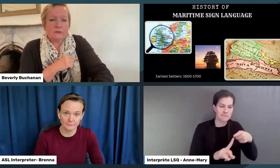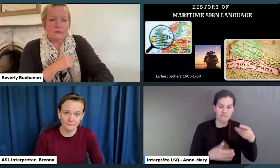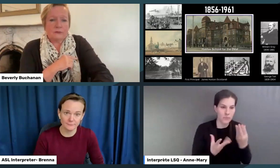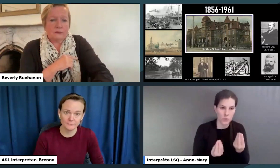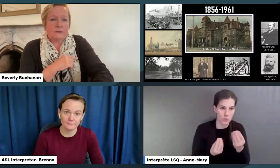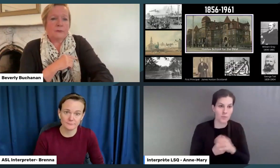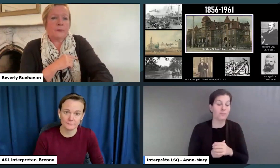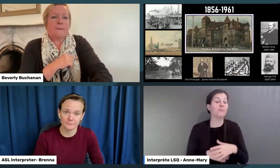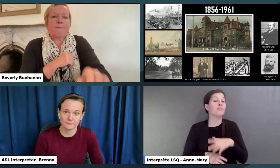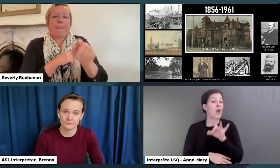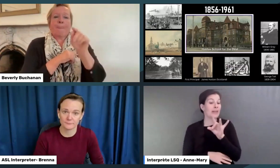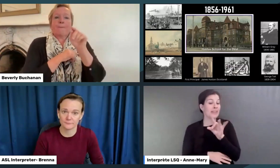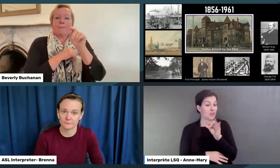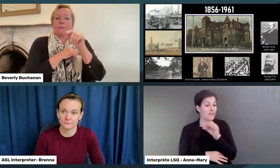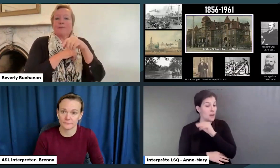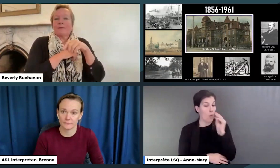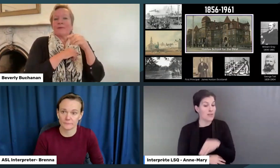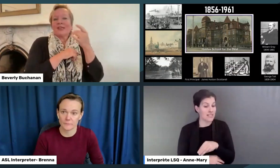originaux.